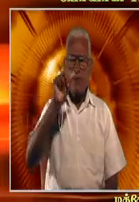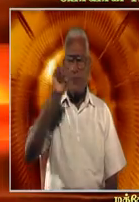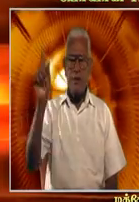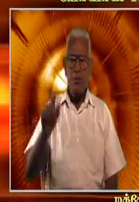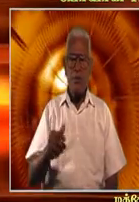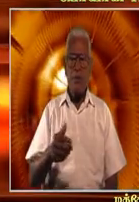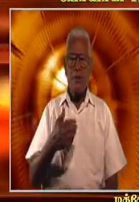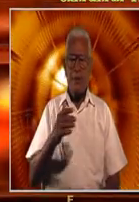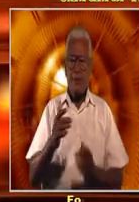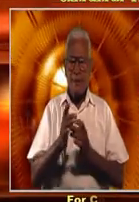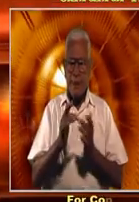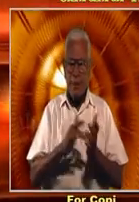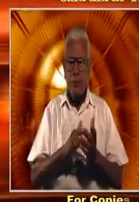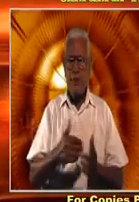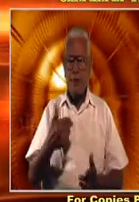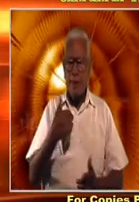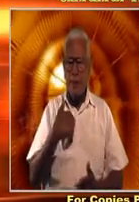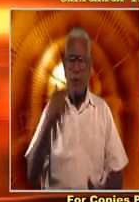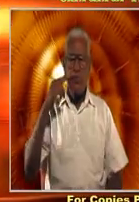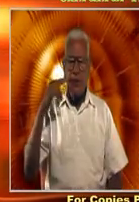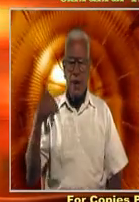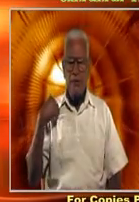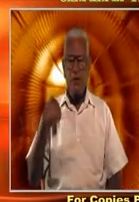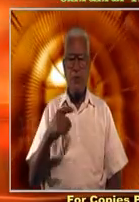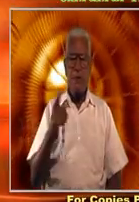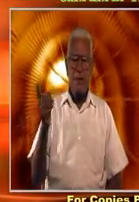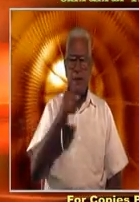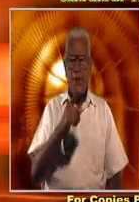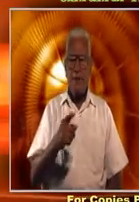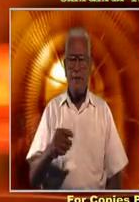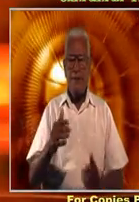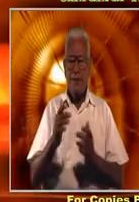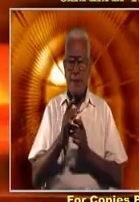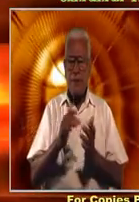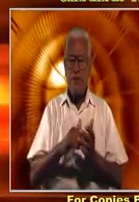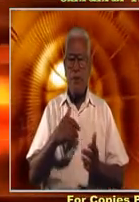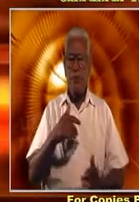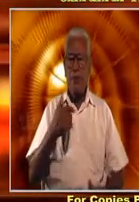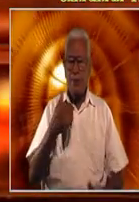வச்சனம் இருவது நான் என்ப்பிதாவிலும் நீங்கள் என்னிலும்